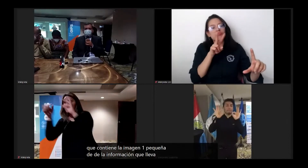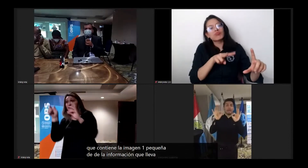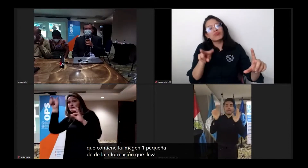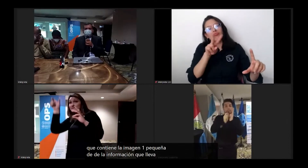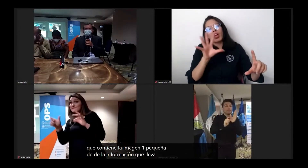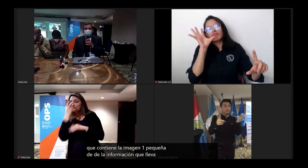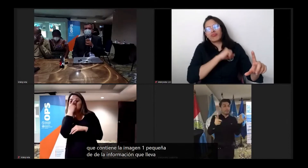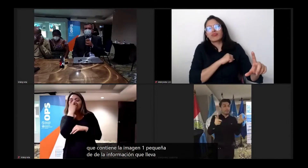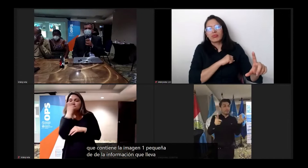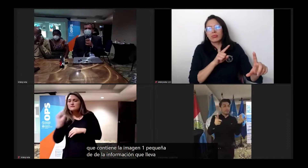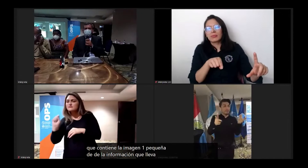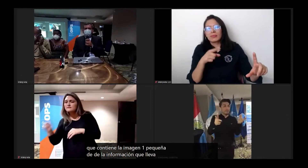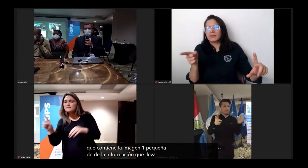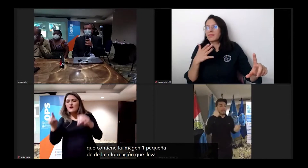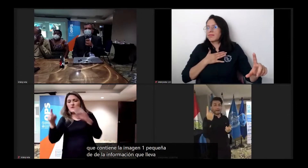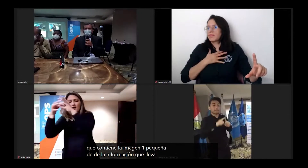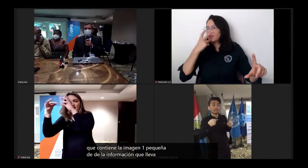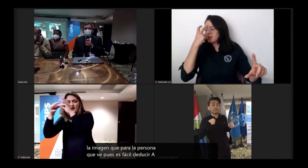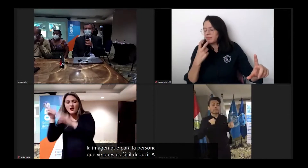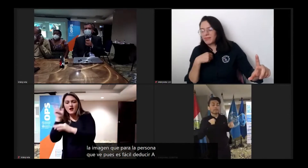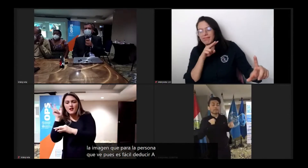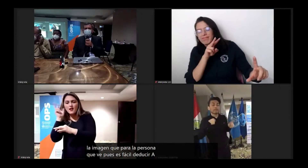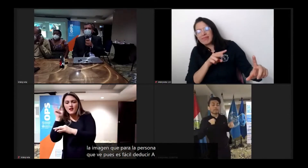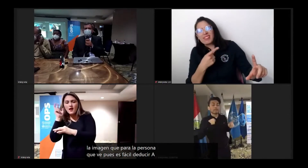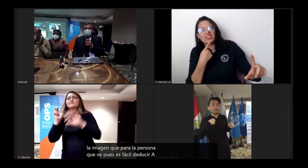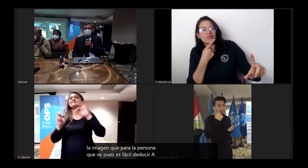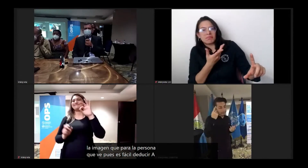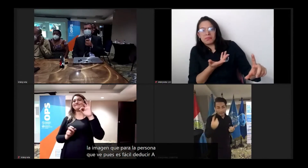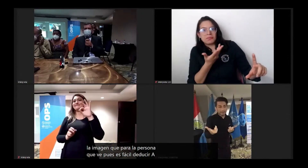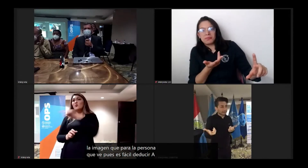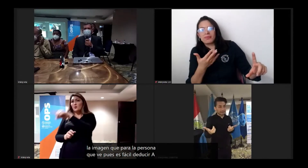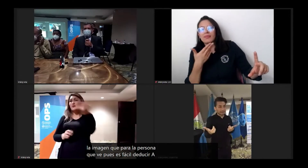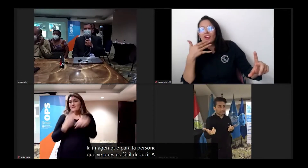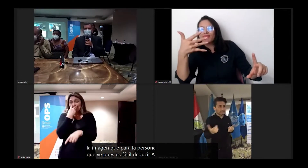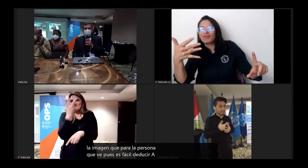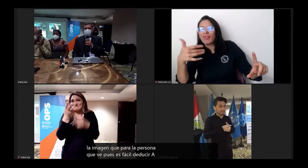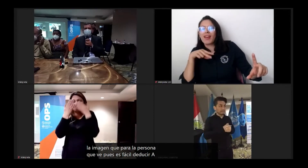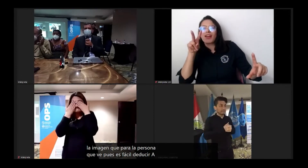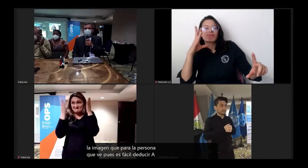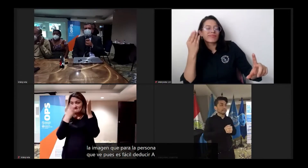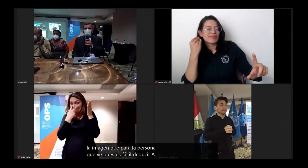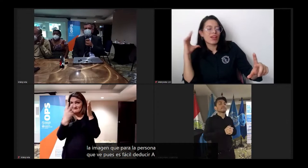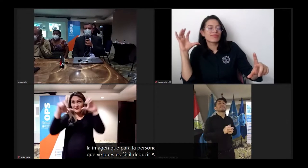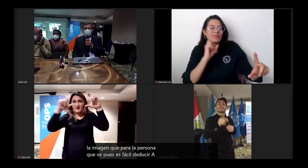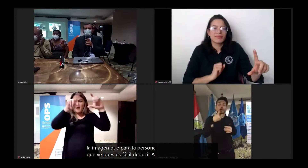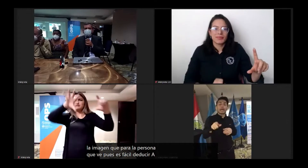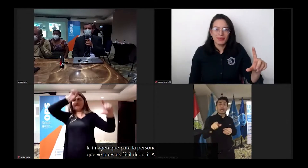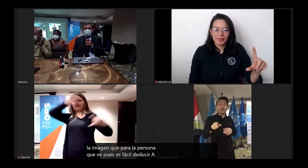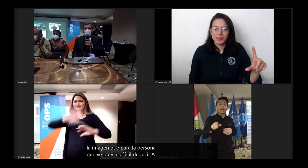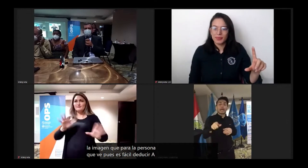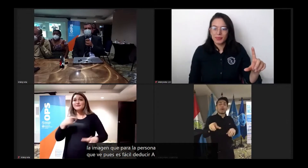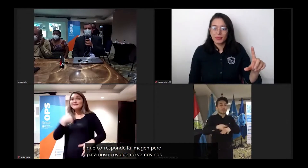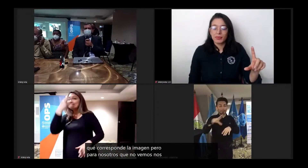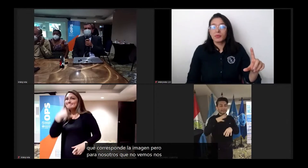la imagen. Pero para nosotros que no vemos, pues no sabemos qué puede ser la imagen. El lector nos puede leer